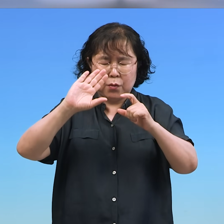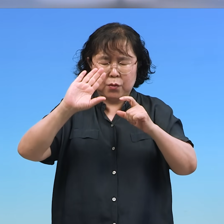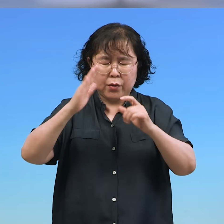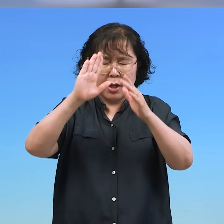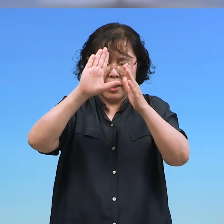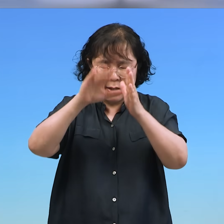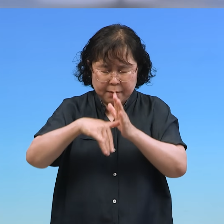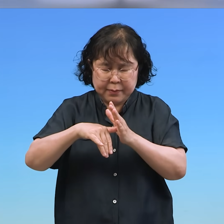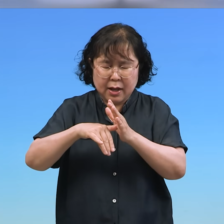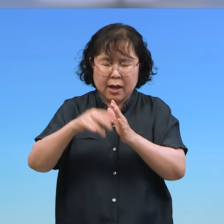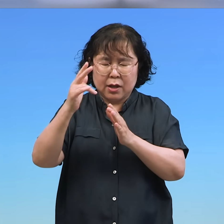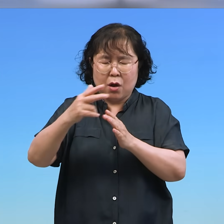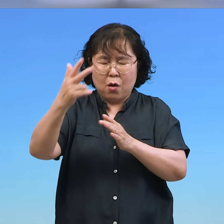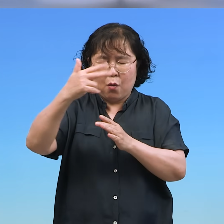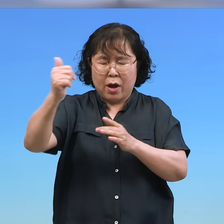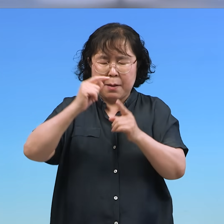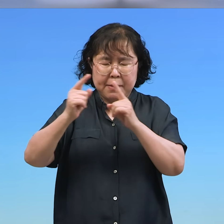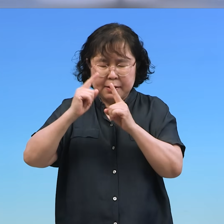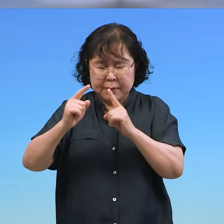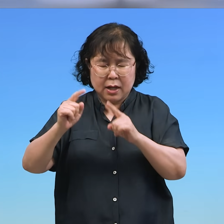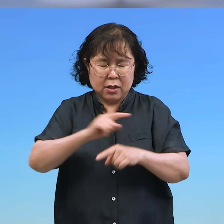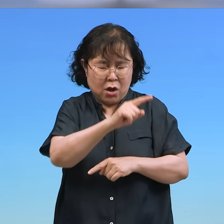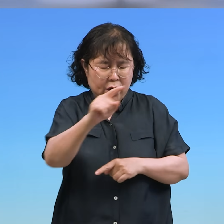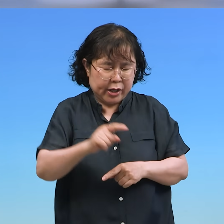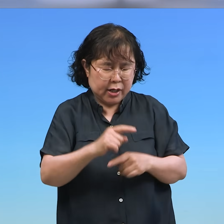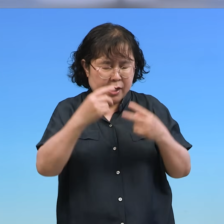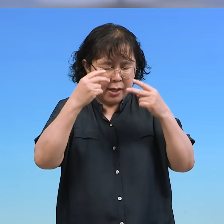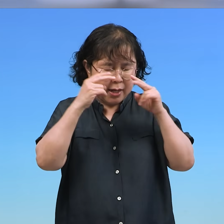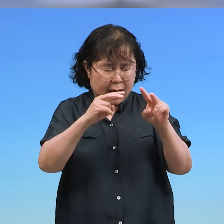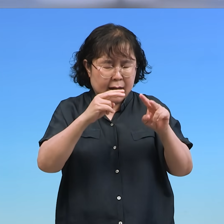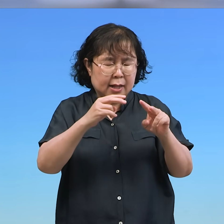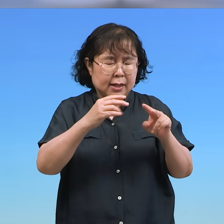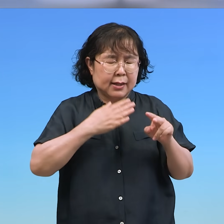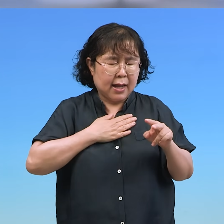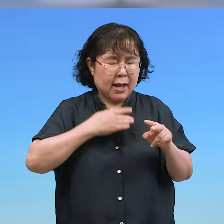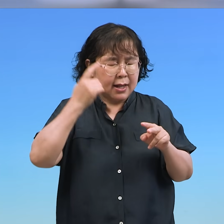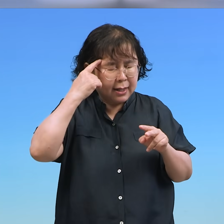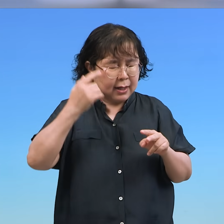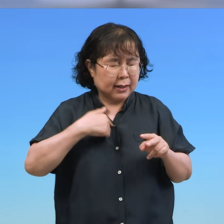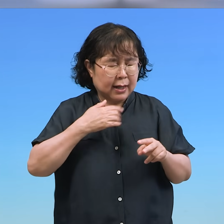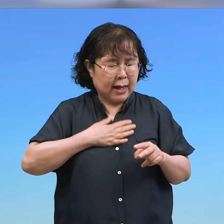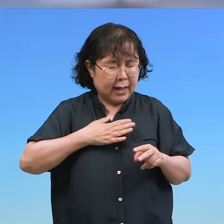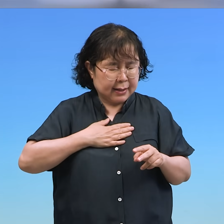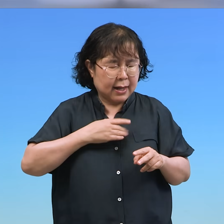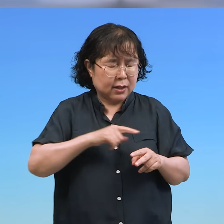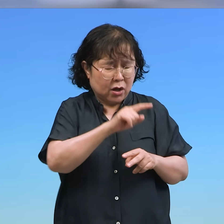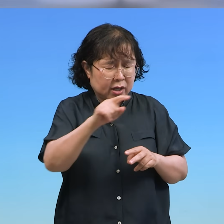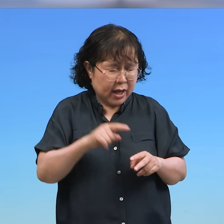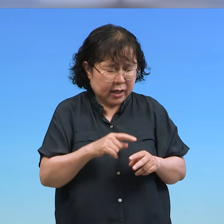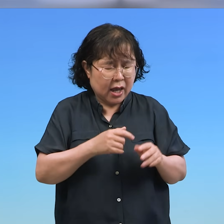선포될 때입니다. 여호와의 말씀이니라 너희를 향한 나의 생각을 내가 아나니